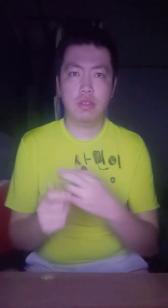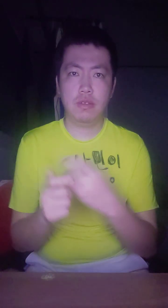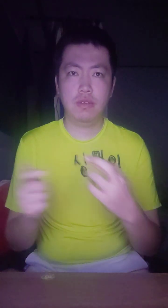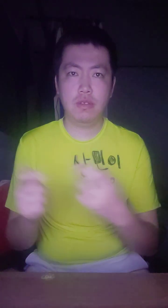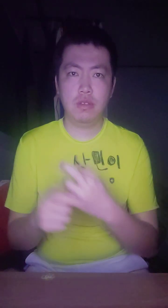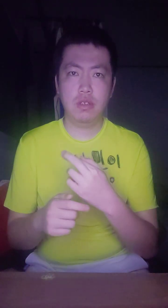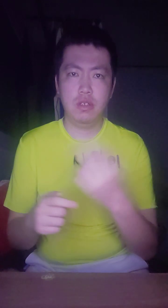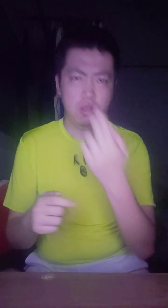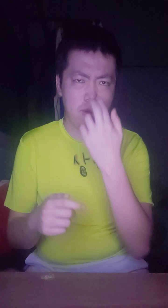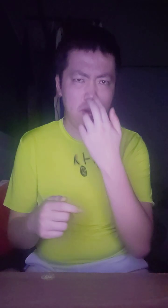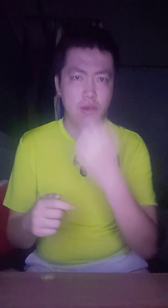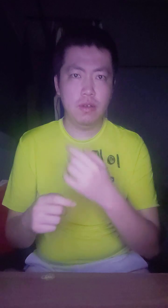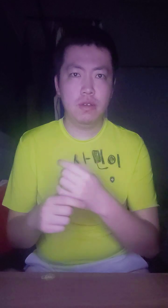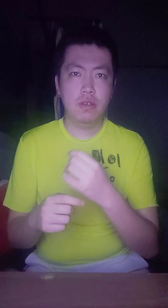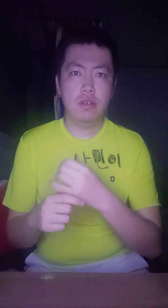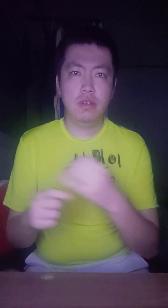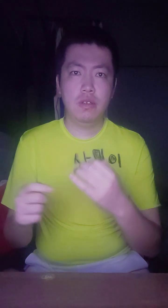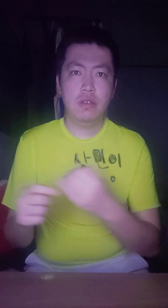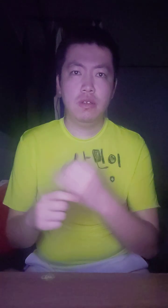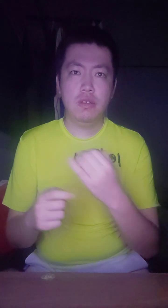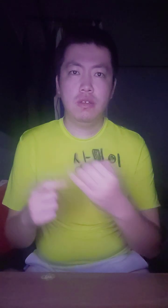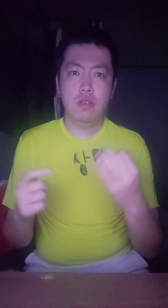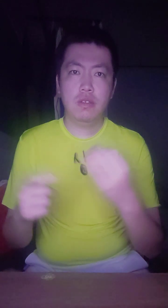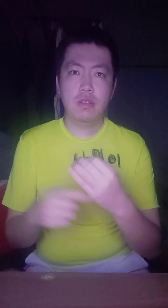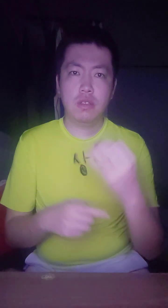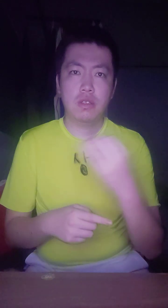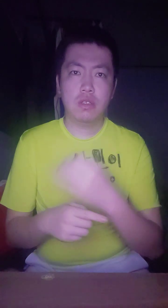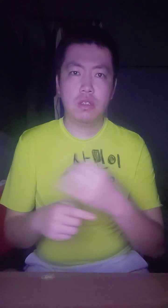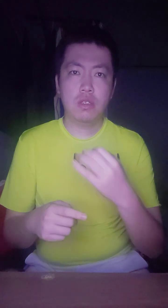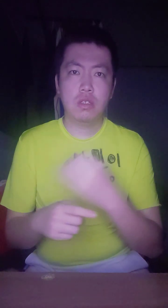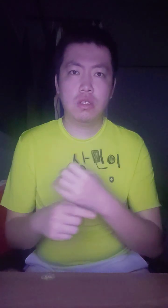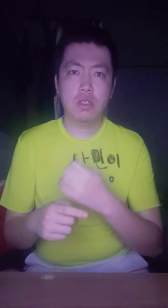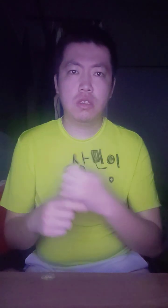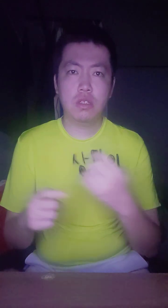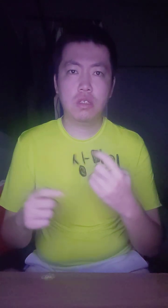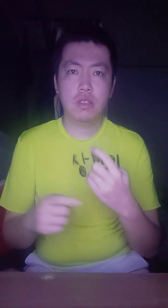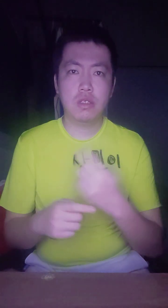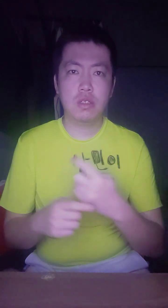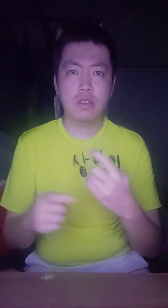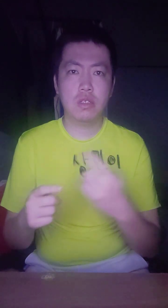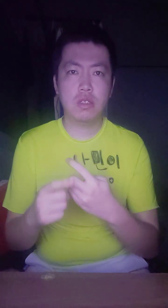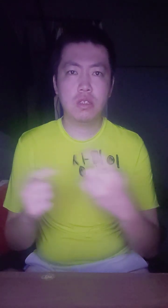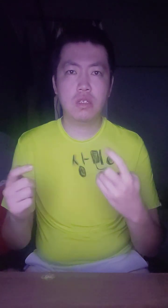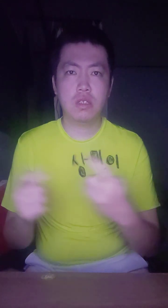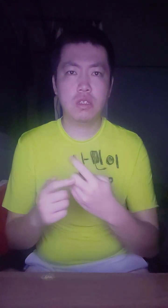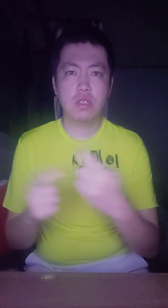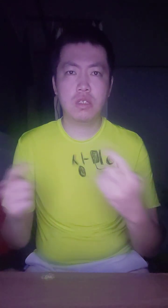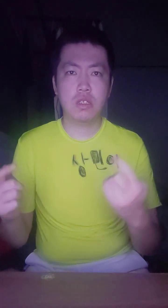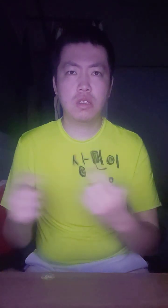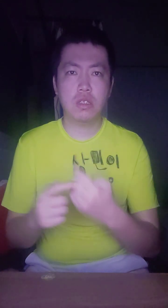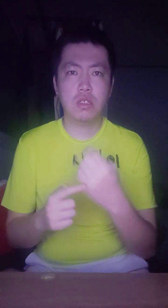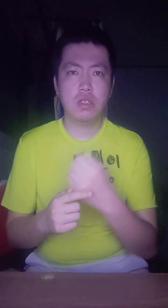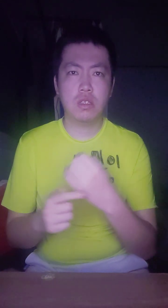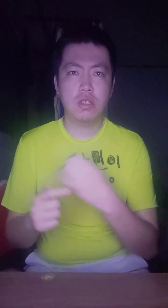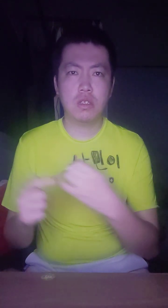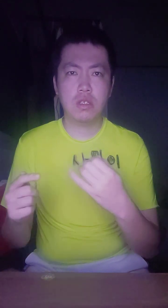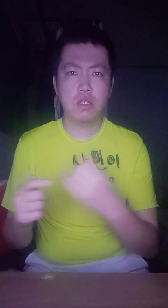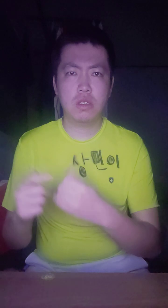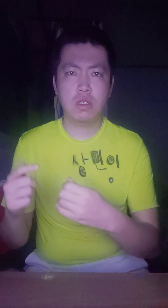나는 악취는 주변 상인들에게 민원의 대상이었다고 합니다. 남자는 오래됐죠. 화장실 있잖아요. 그 종아도 냄새. 그런